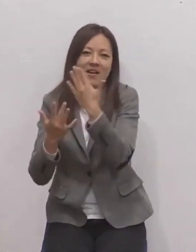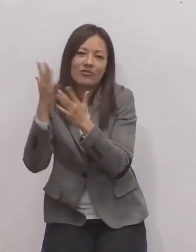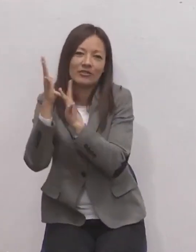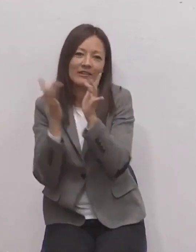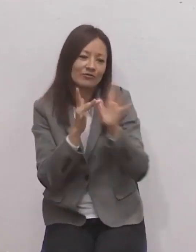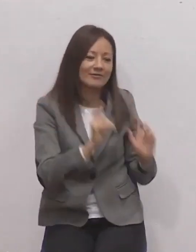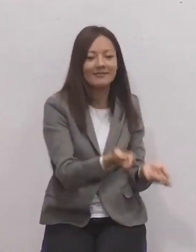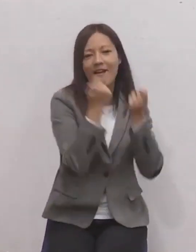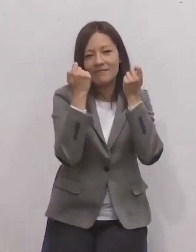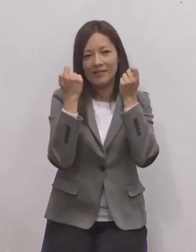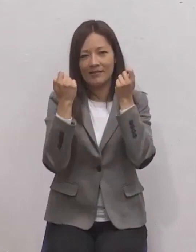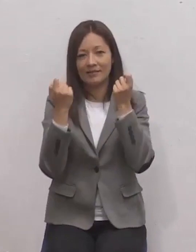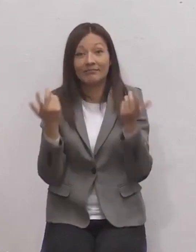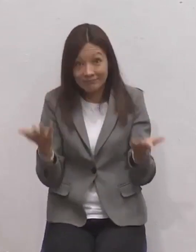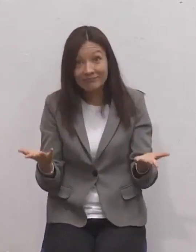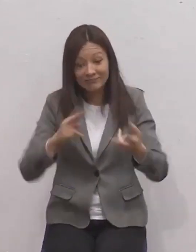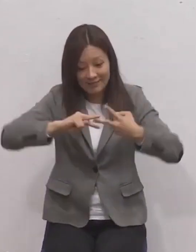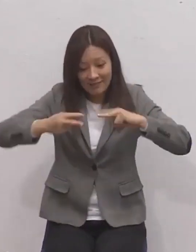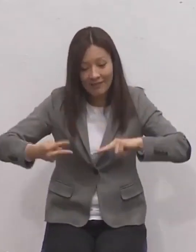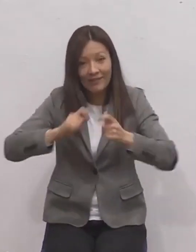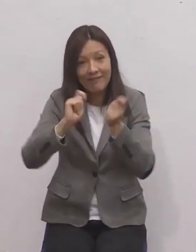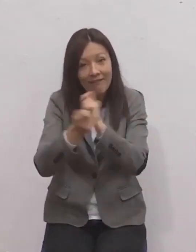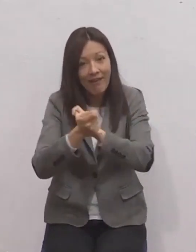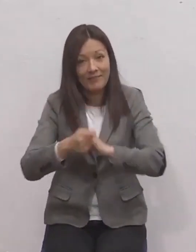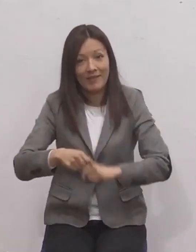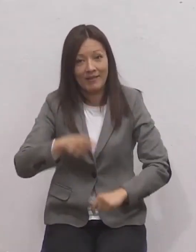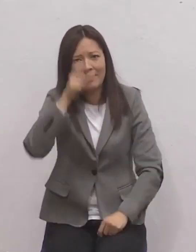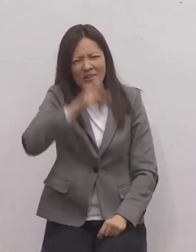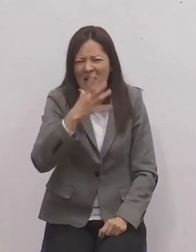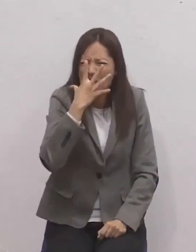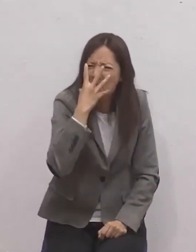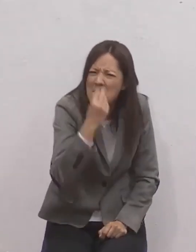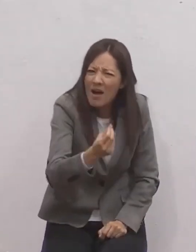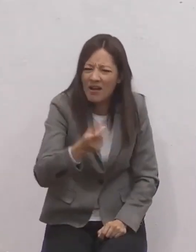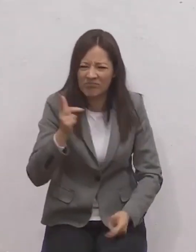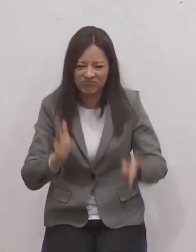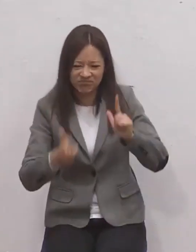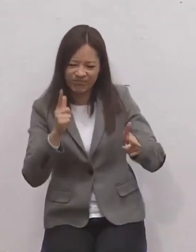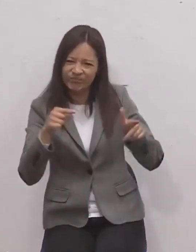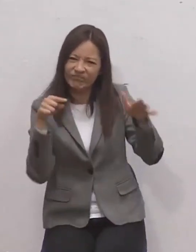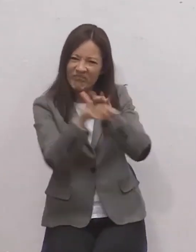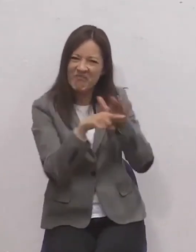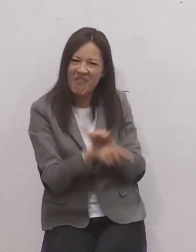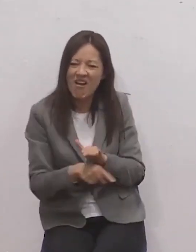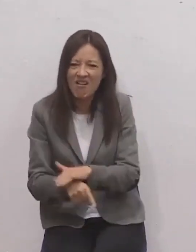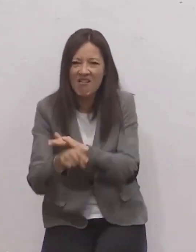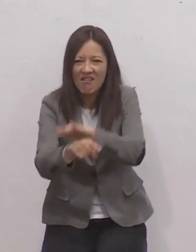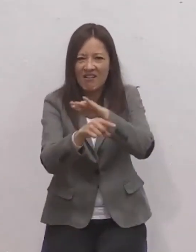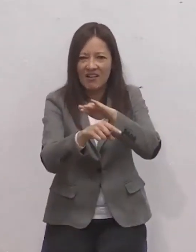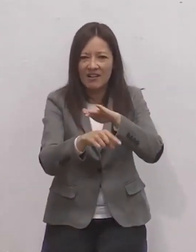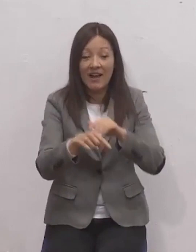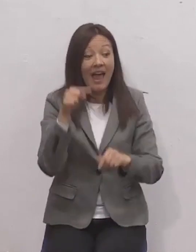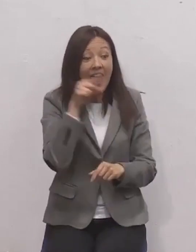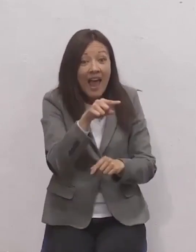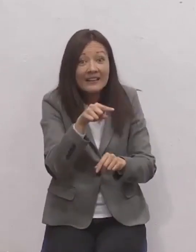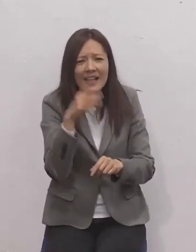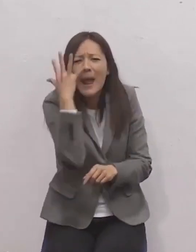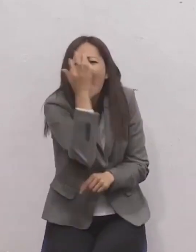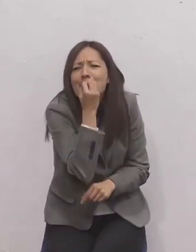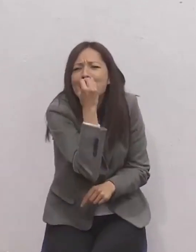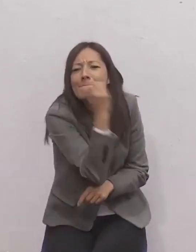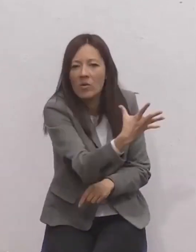rescató. El que era un malvado, un asesino, un sicario, ese